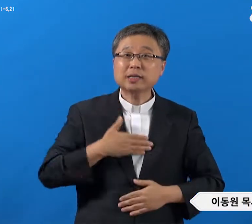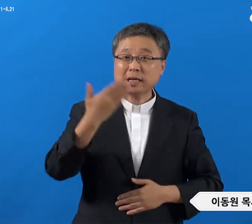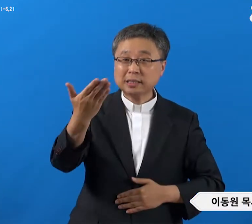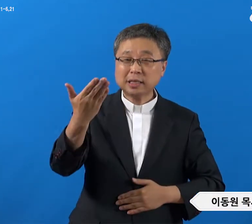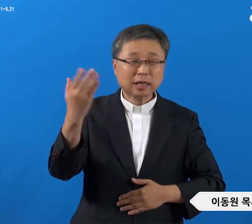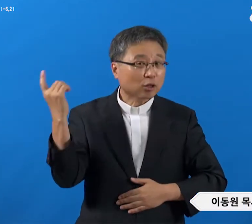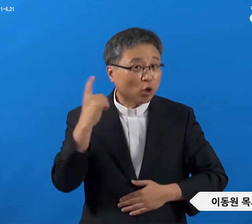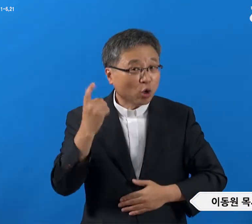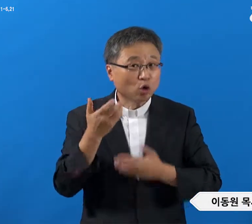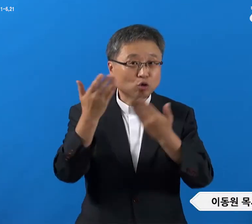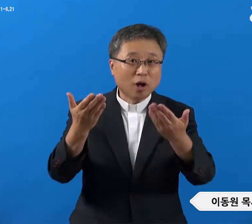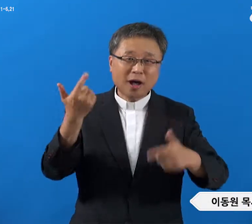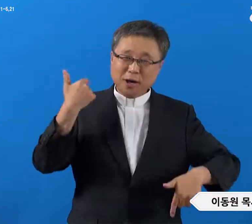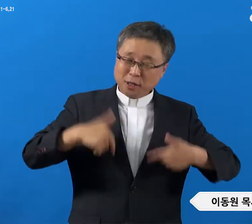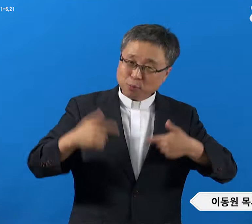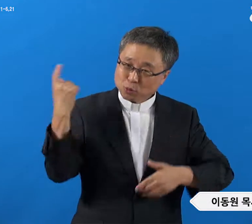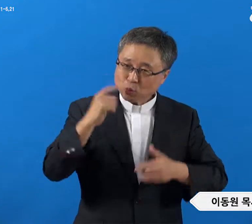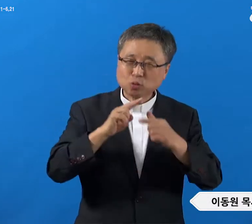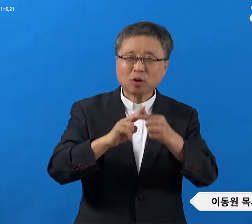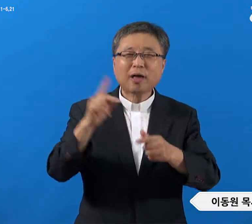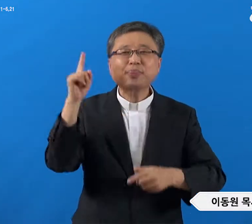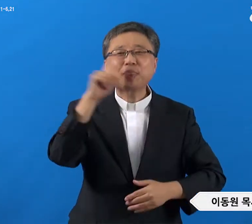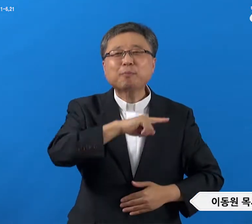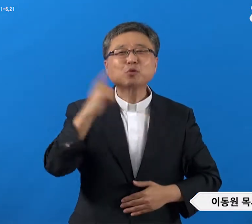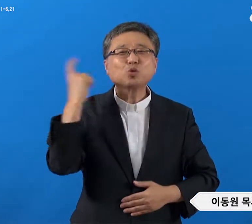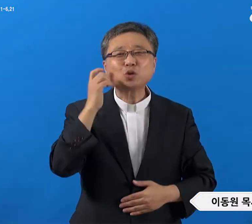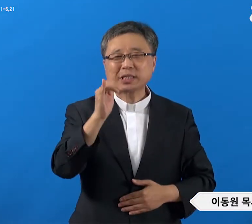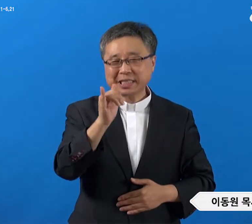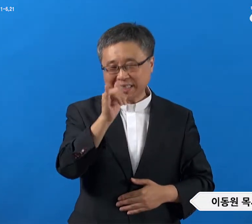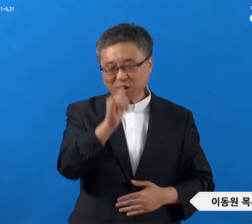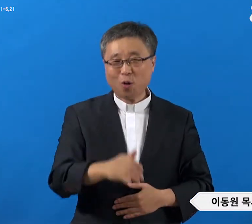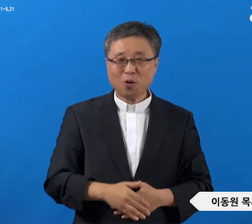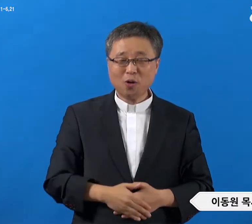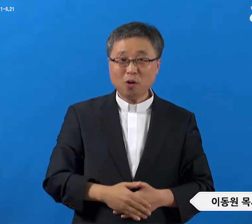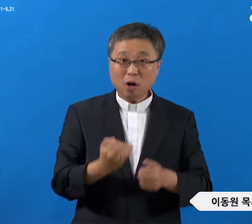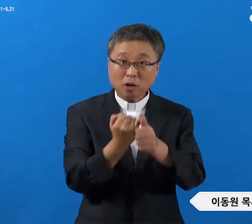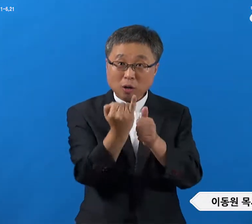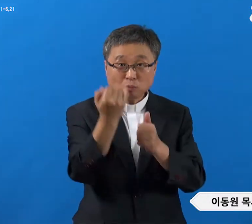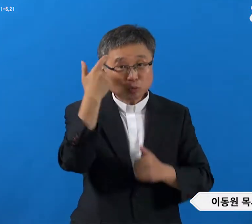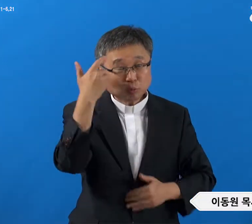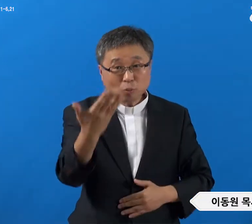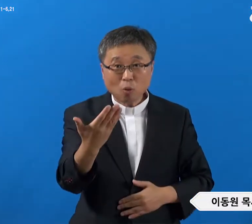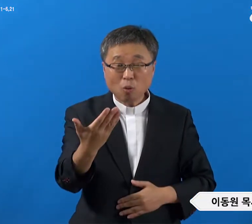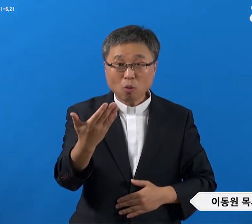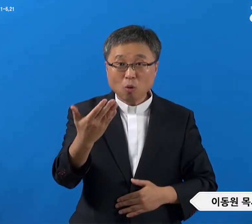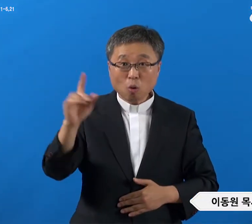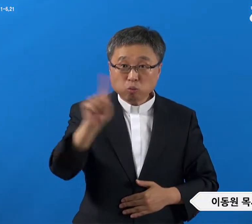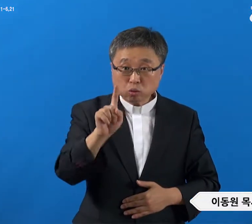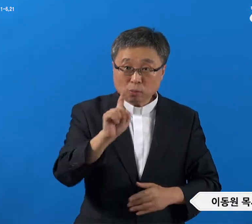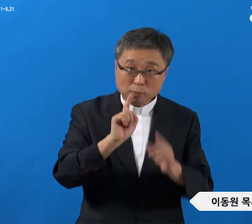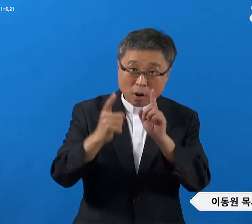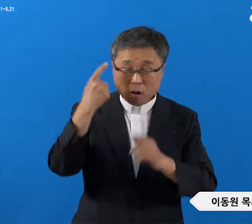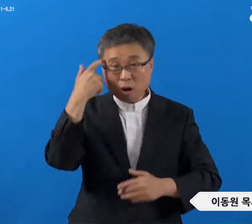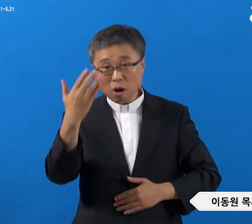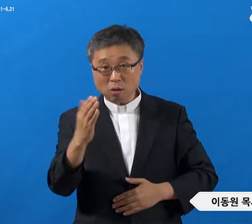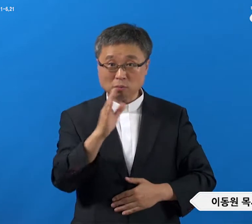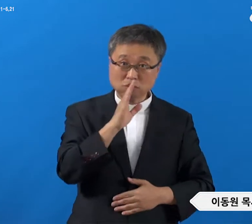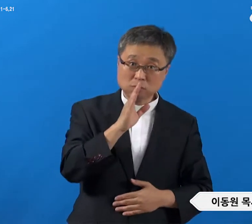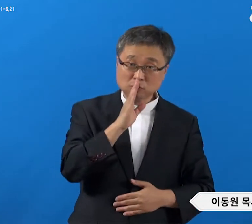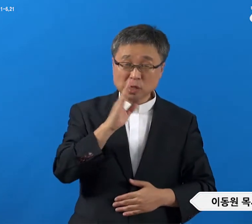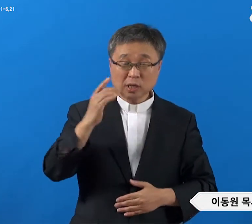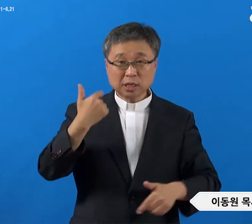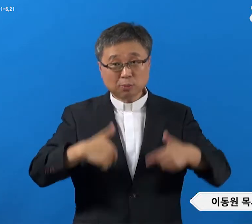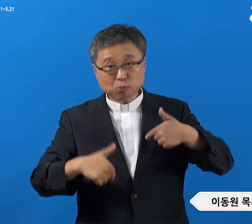당신에게 들려줄 기쁜 소식과 나쁜 소식이 있어. 아내가 묻습니다. 무슨 소리예요 도대체?